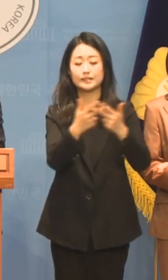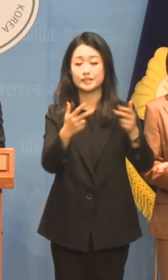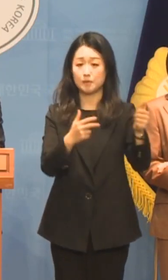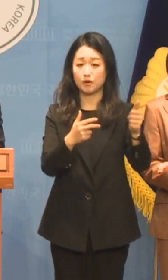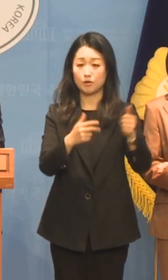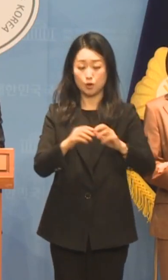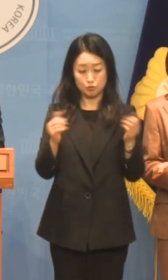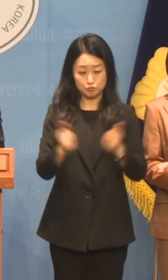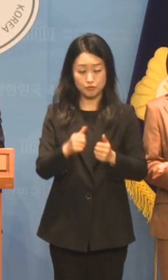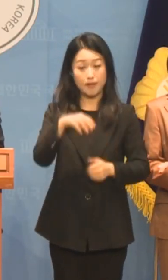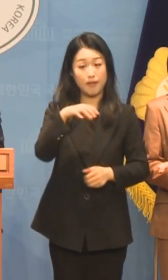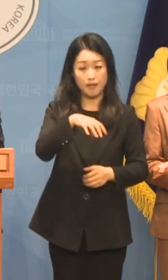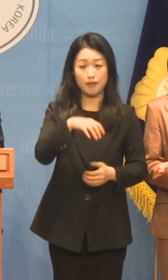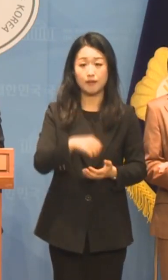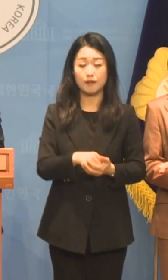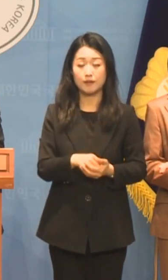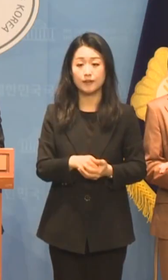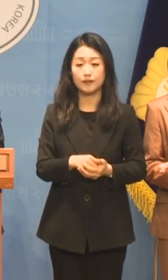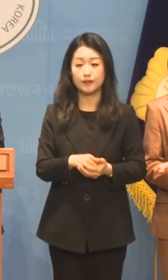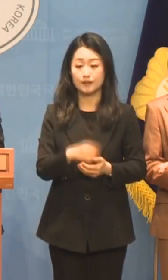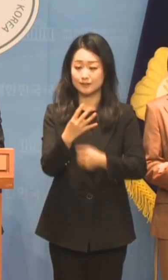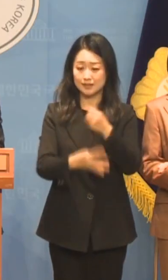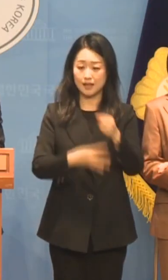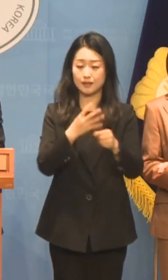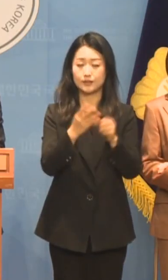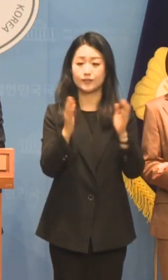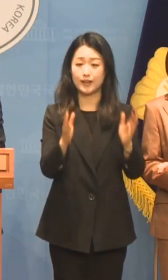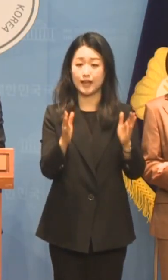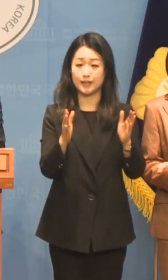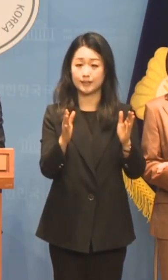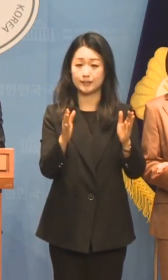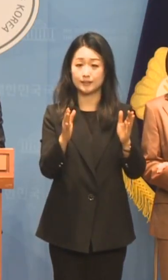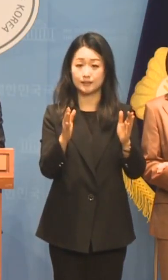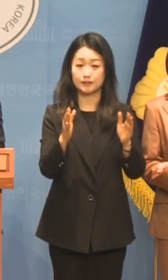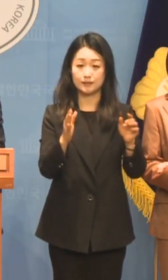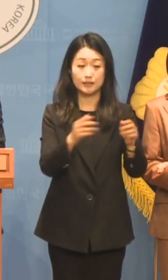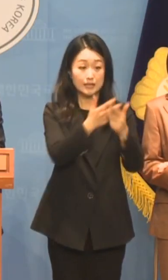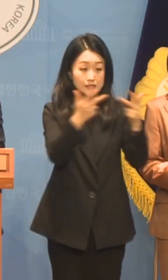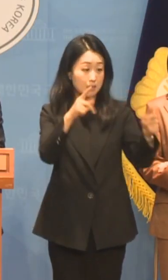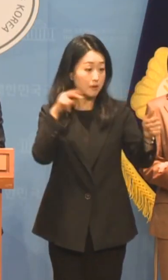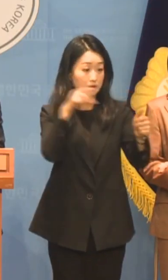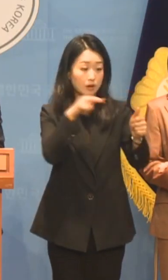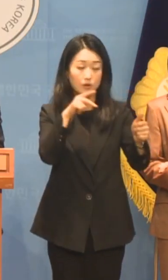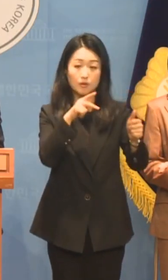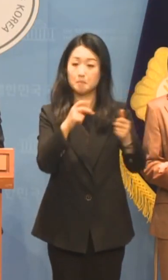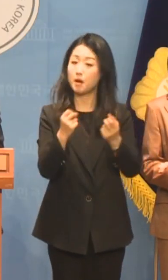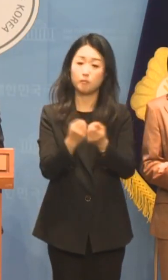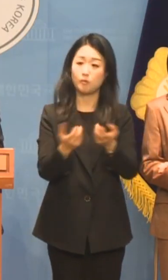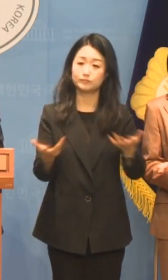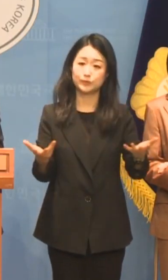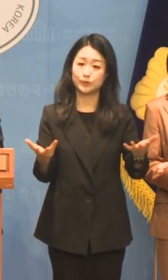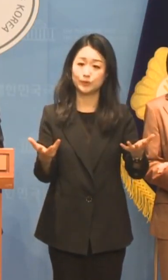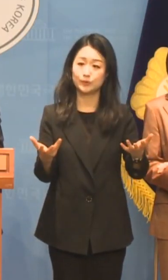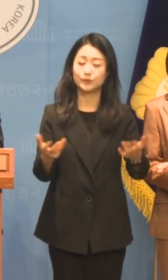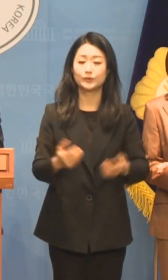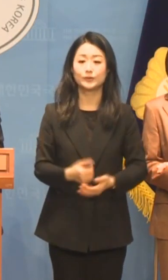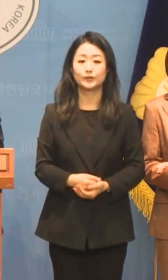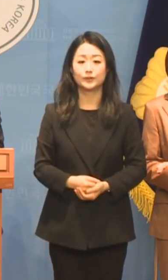국회에 대해서는 임기가 끝날 때까지 견제할 아무런 방법이